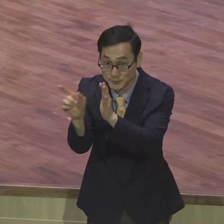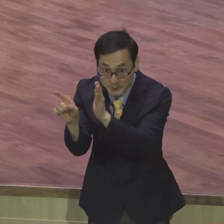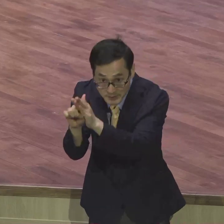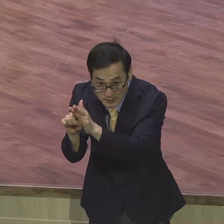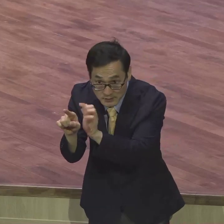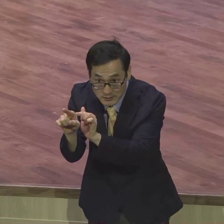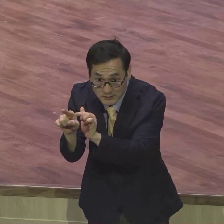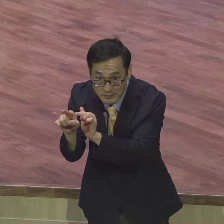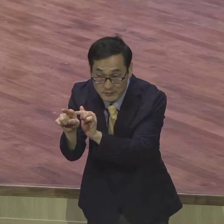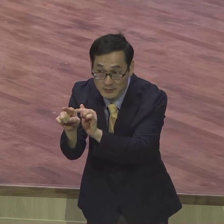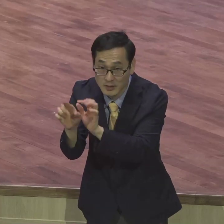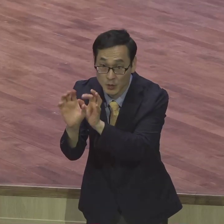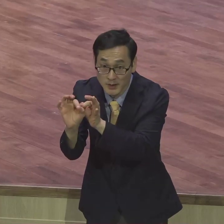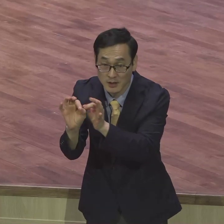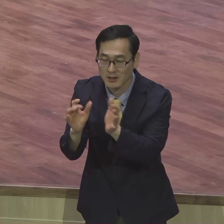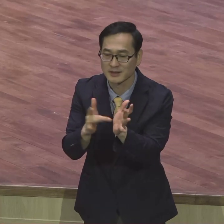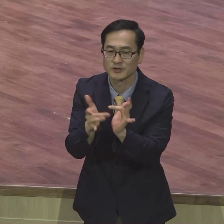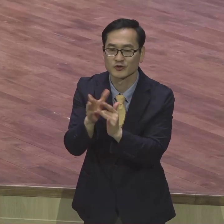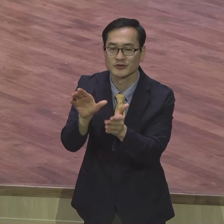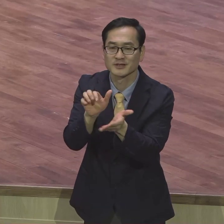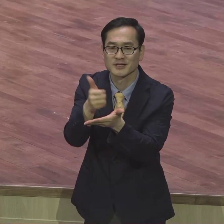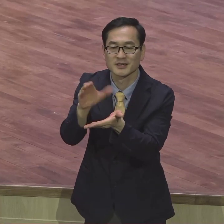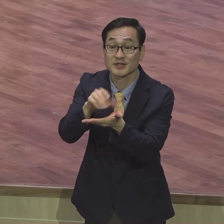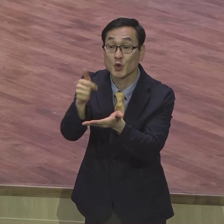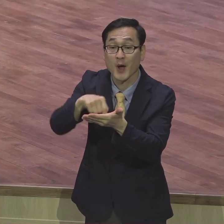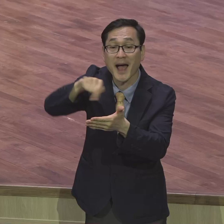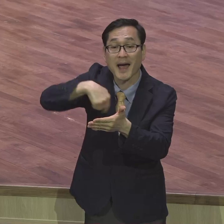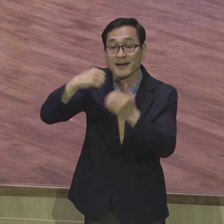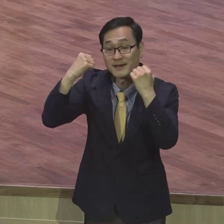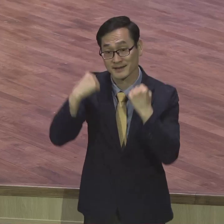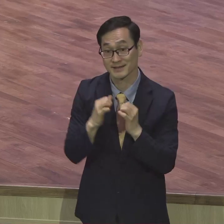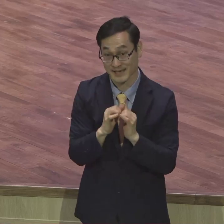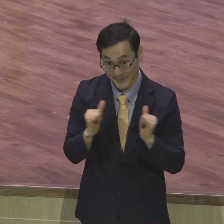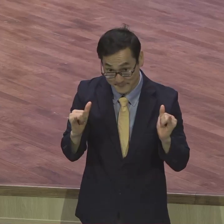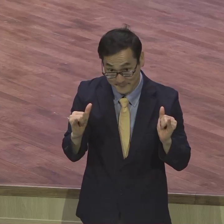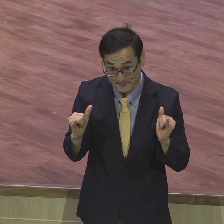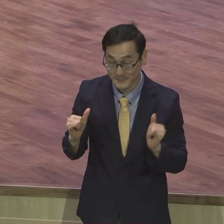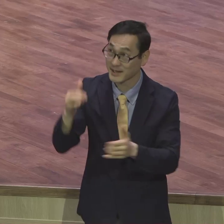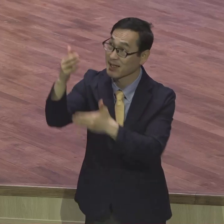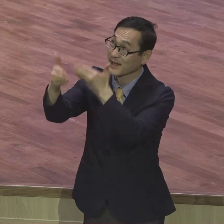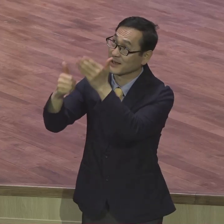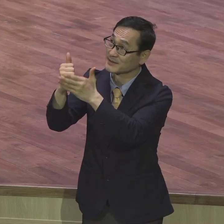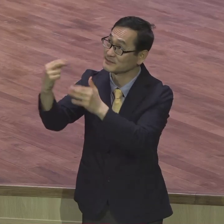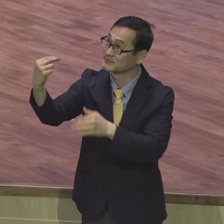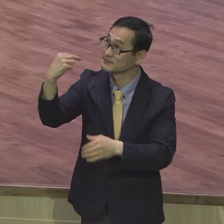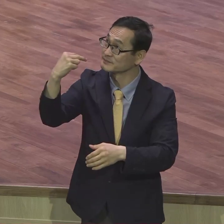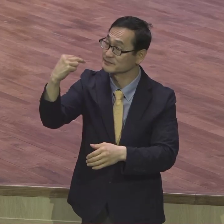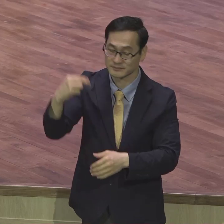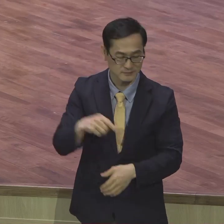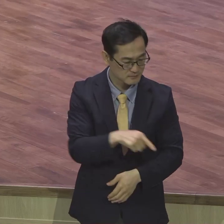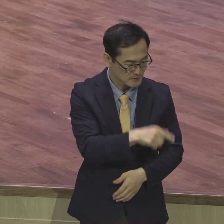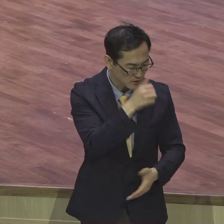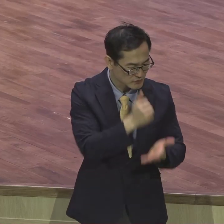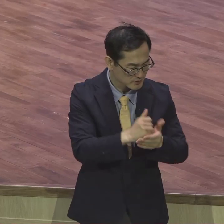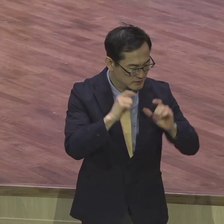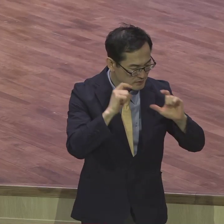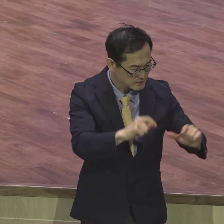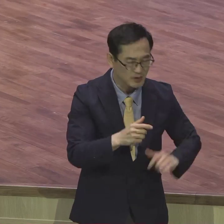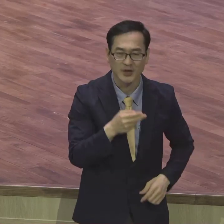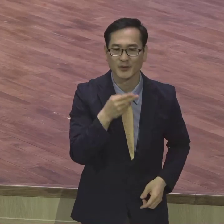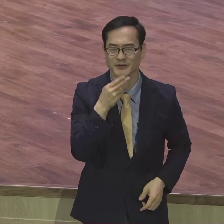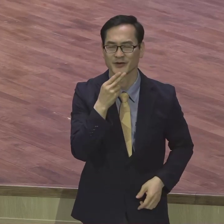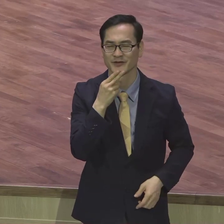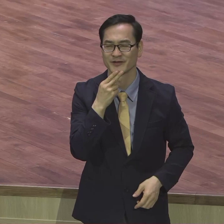그리스도 안에 들어온 자는 하나님 앞에서 결코 결코 죄인으로 고소당하지